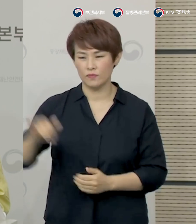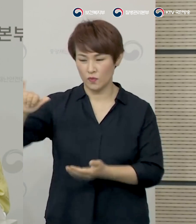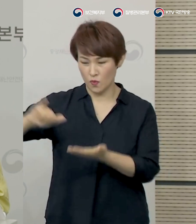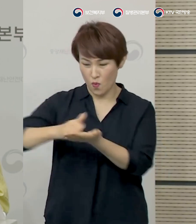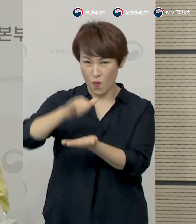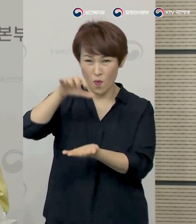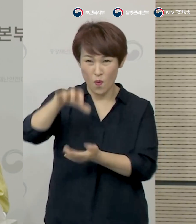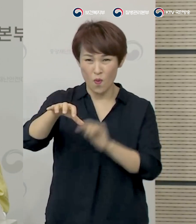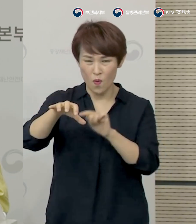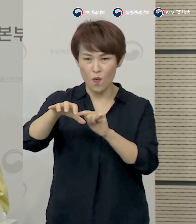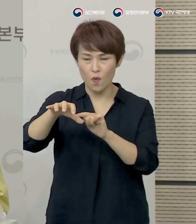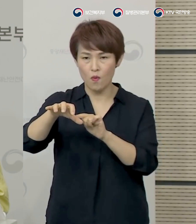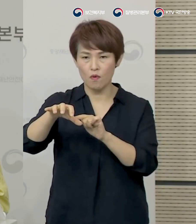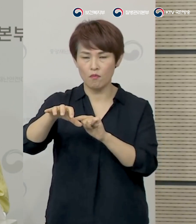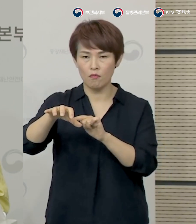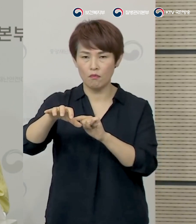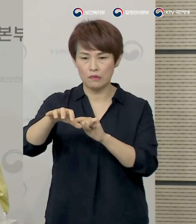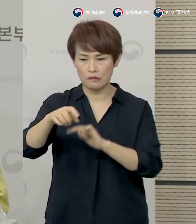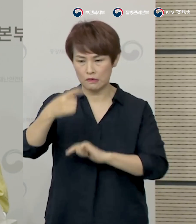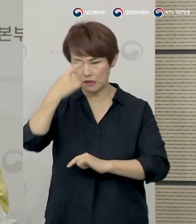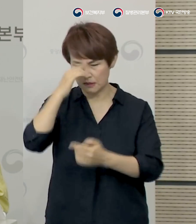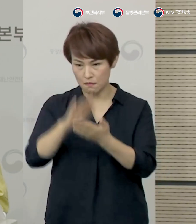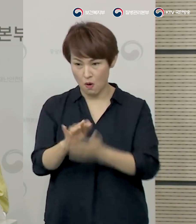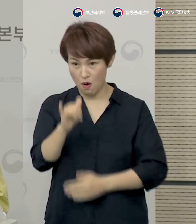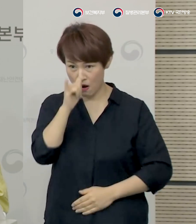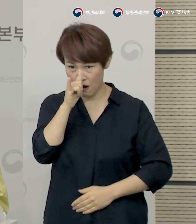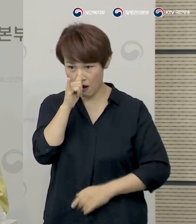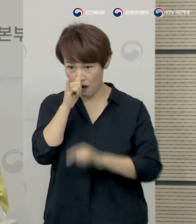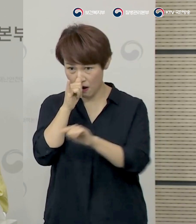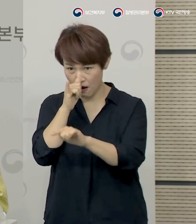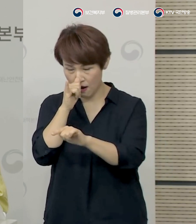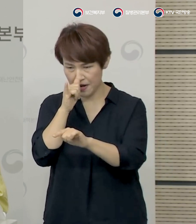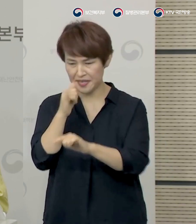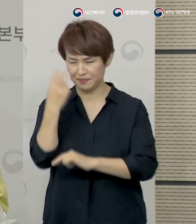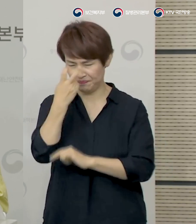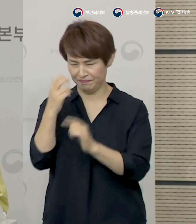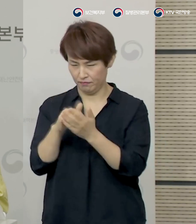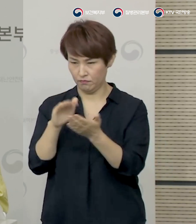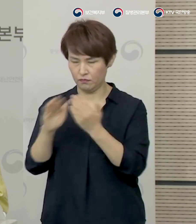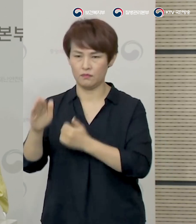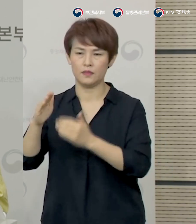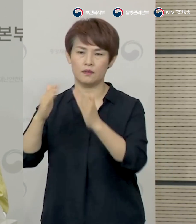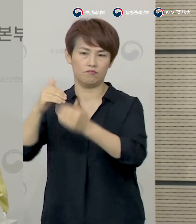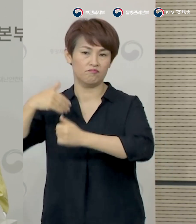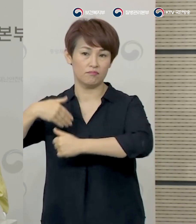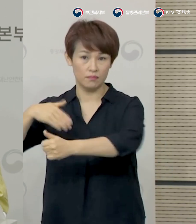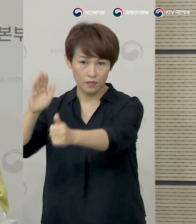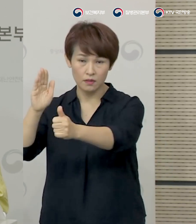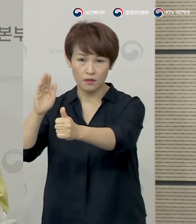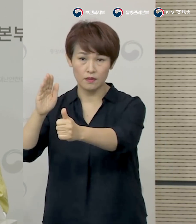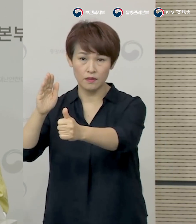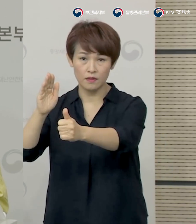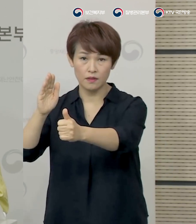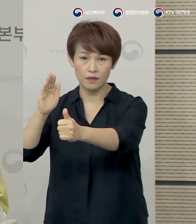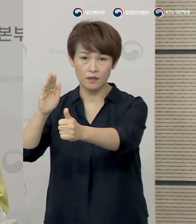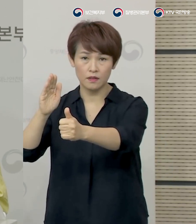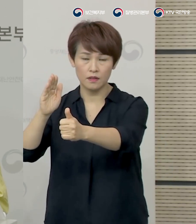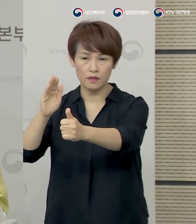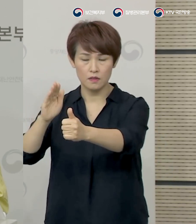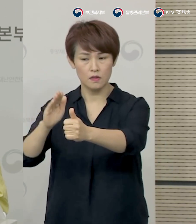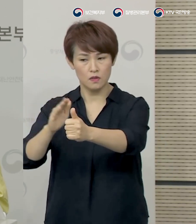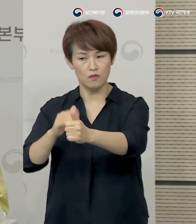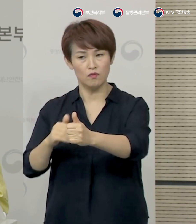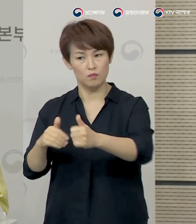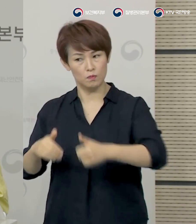공항에서 유증상자로 분류되신 분들은 다 검사를 한 다음에 기가 조치를 이제 하고 여튼 필요에